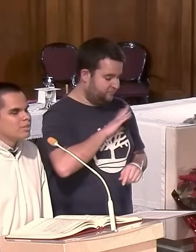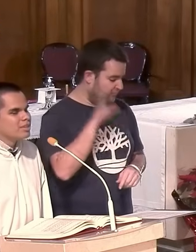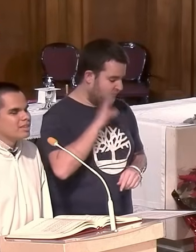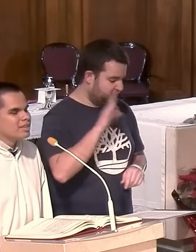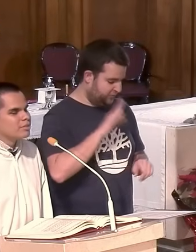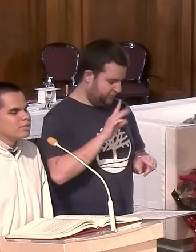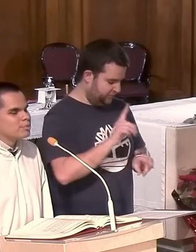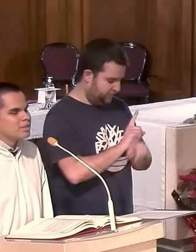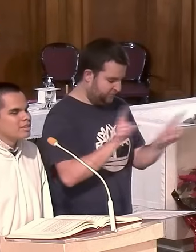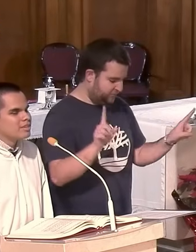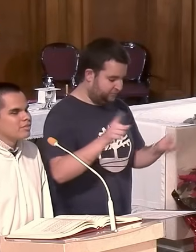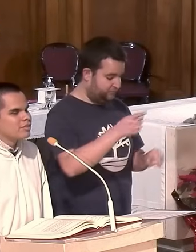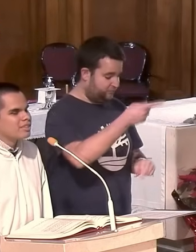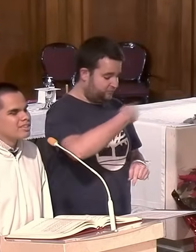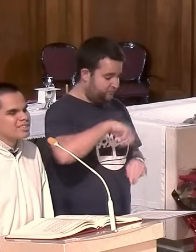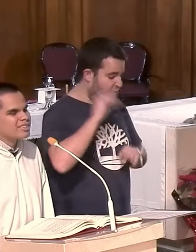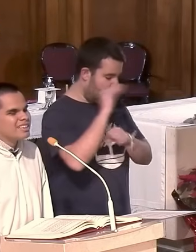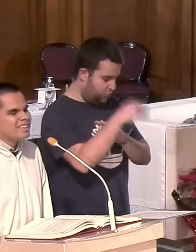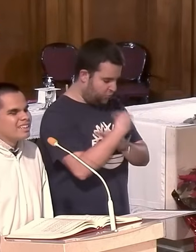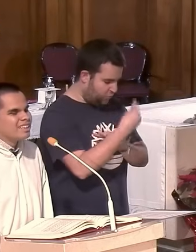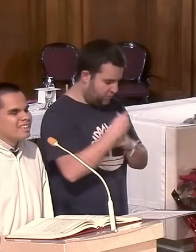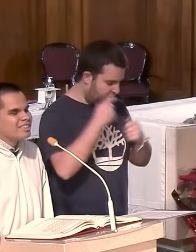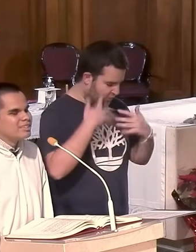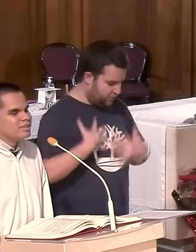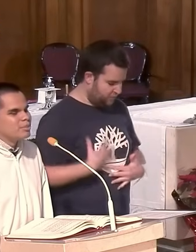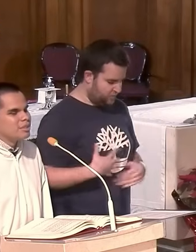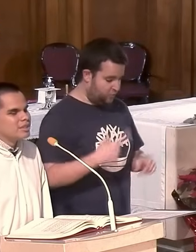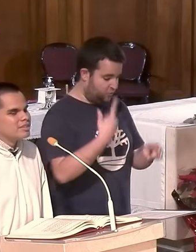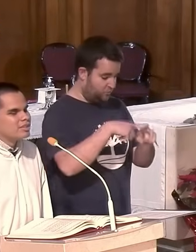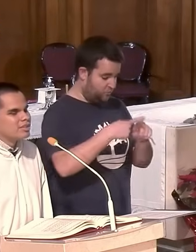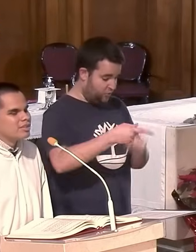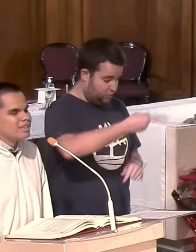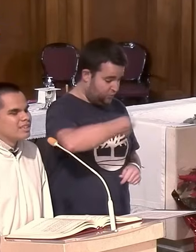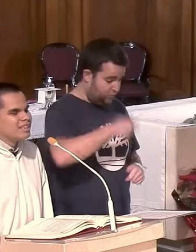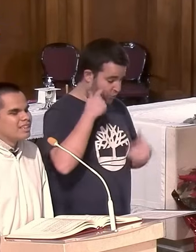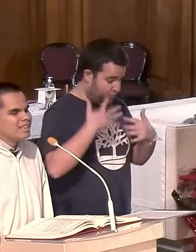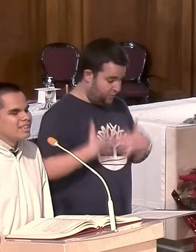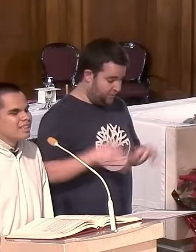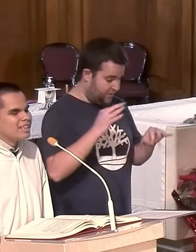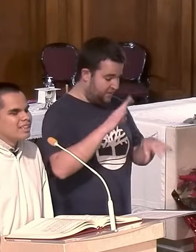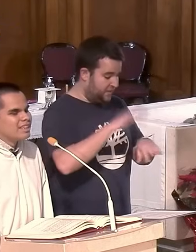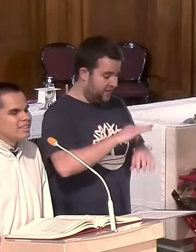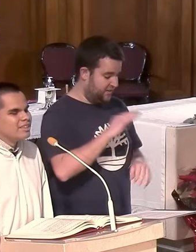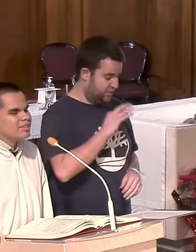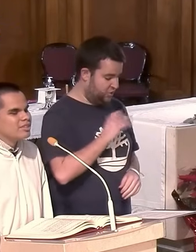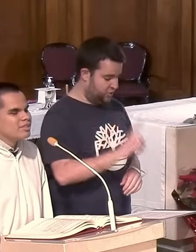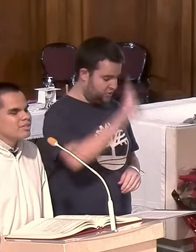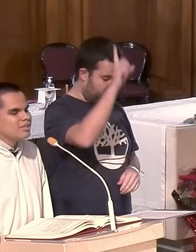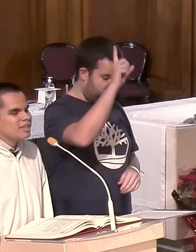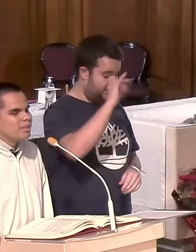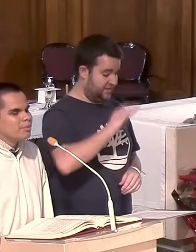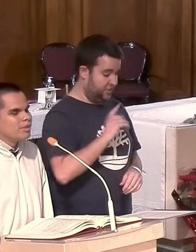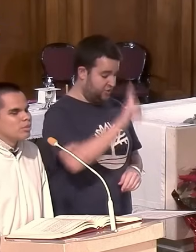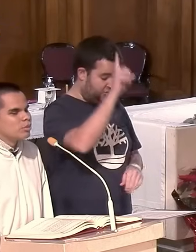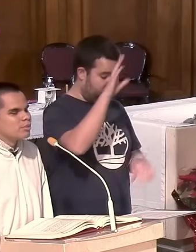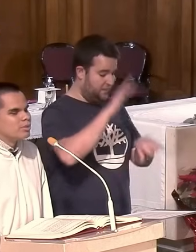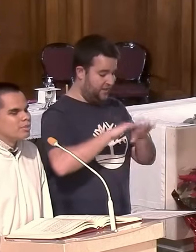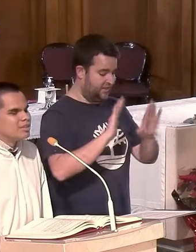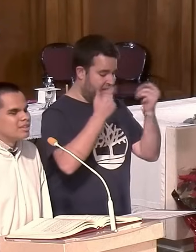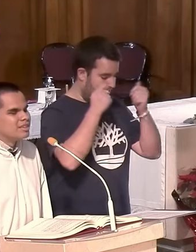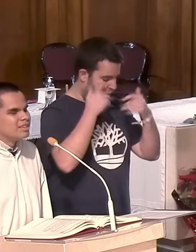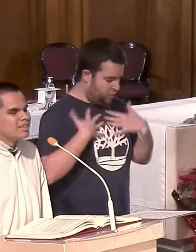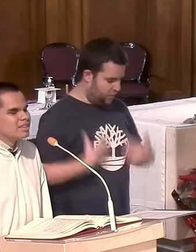cuerpo no es para dar fornicación, sino para el Señor. Y el Señor para el